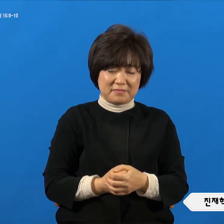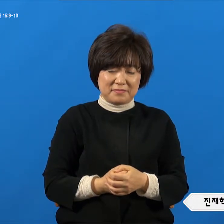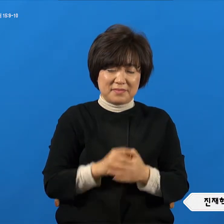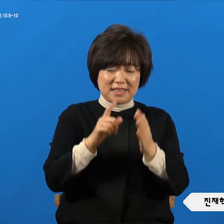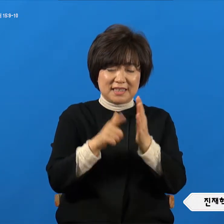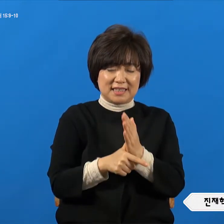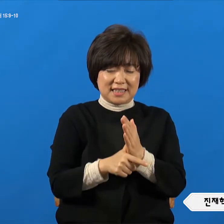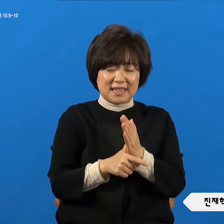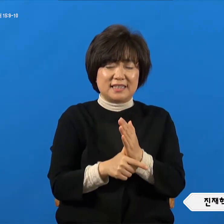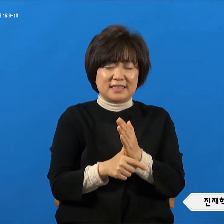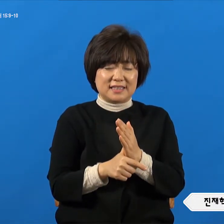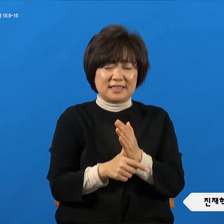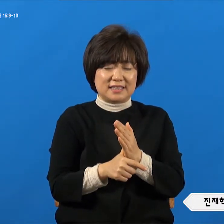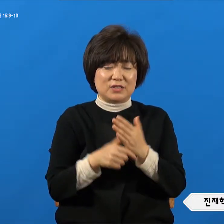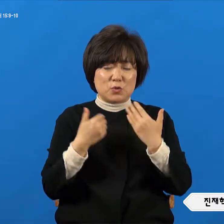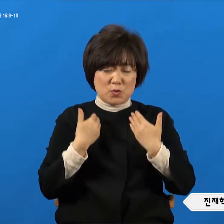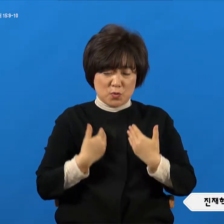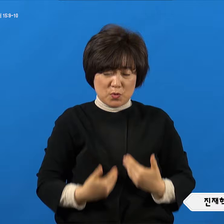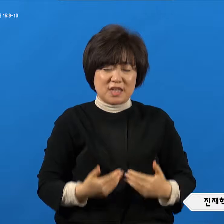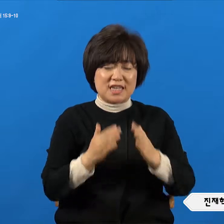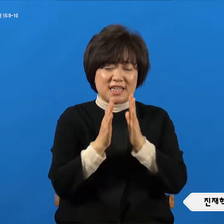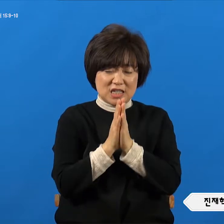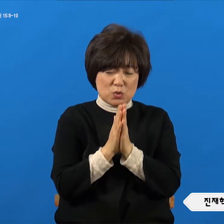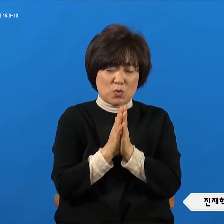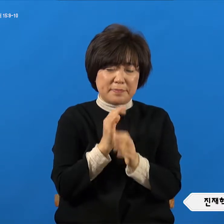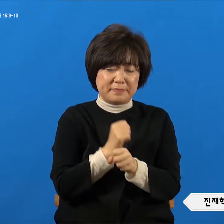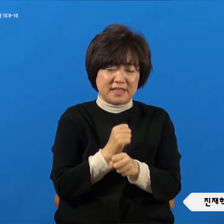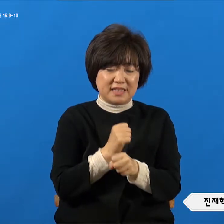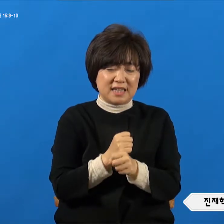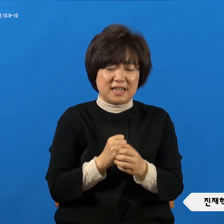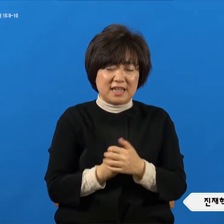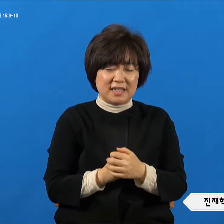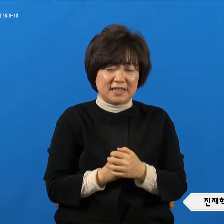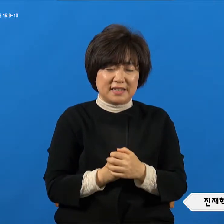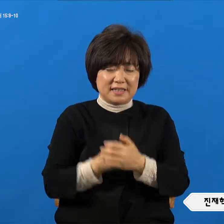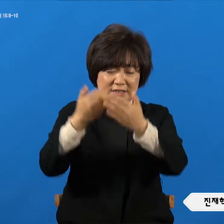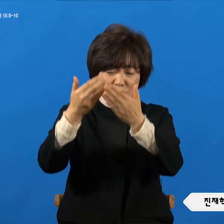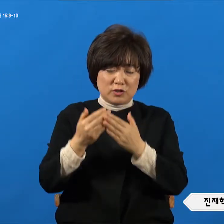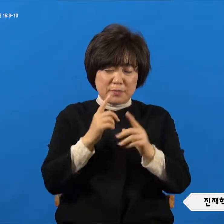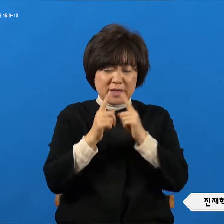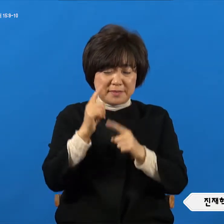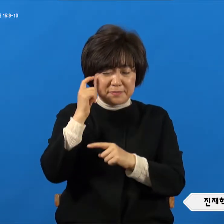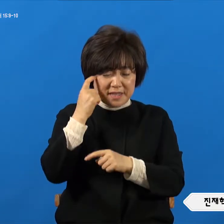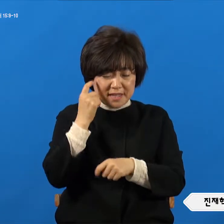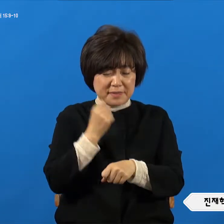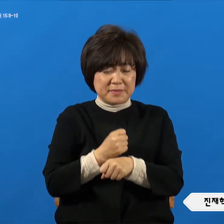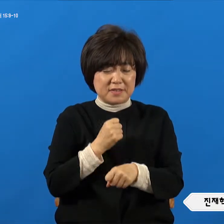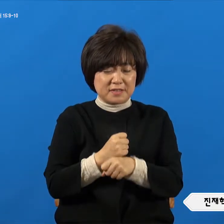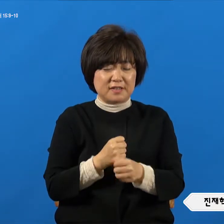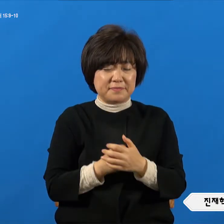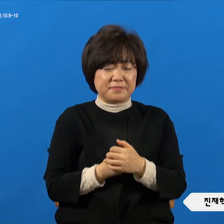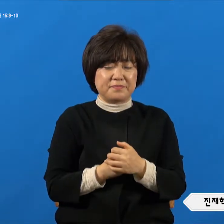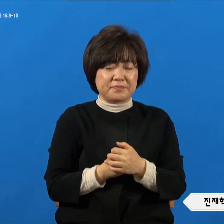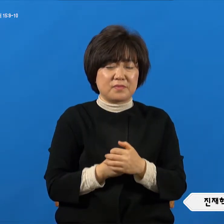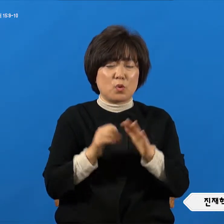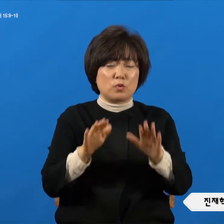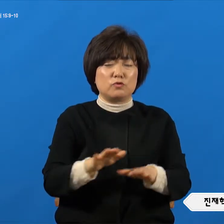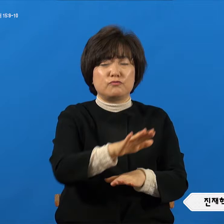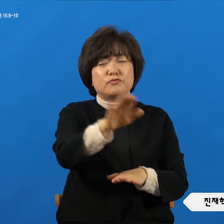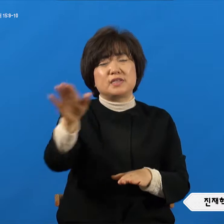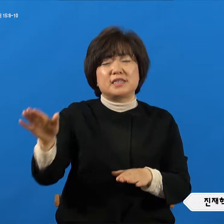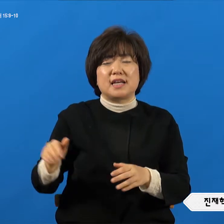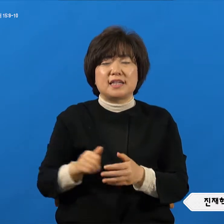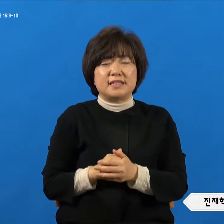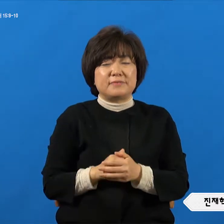이 시간 한번 조용히 기도하는 시간 갖습니다. 주신 말씀 생각하면서 오늘